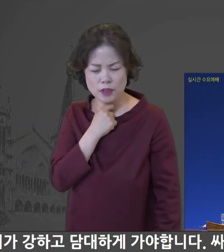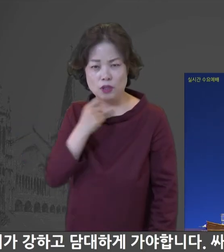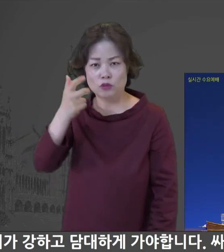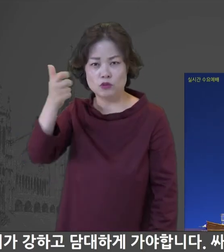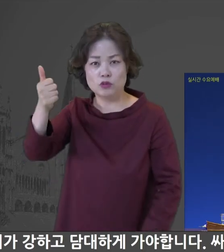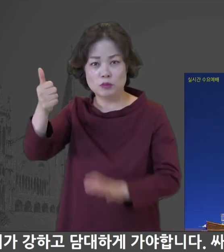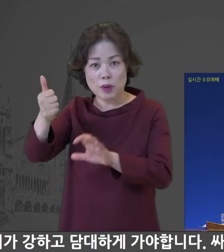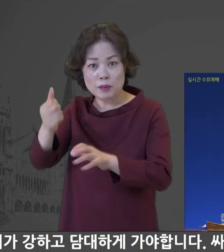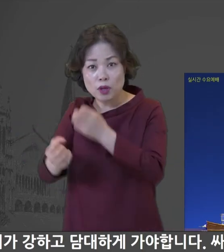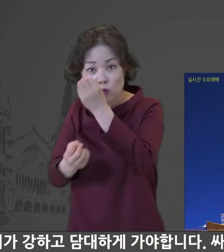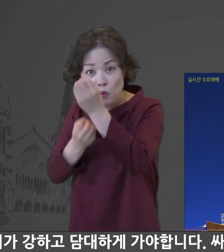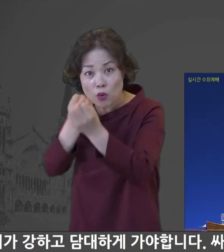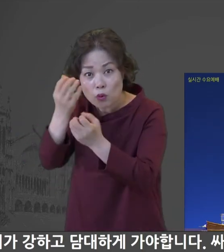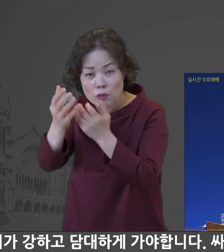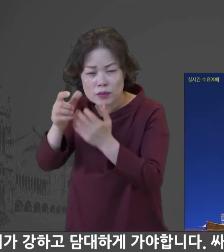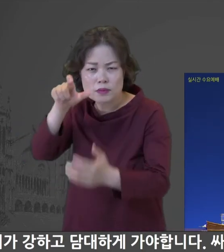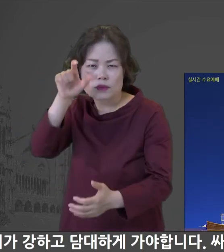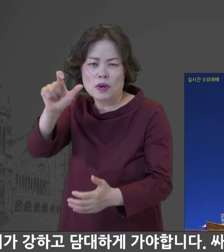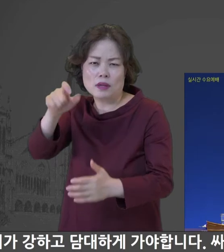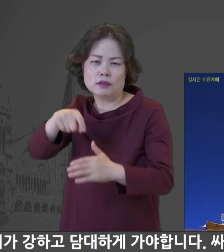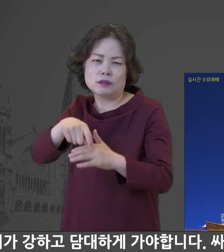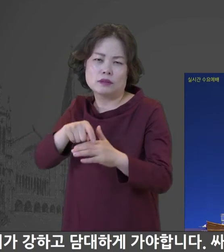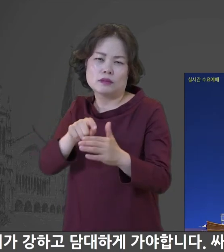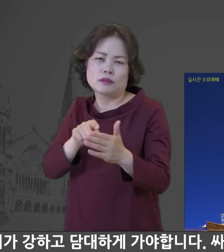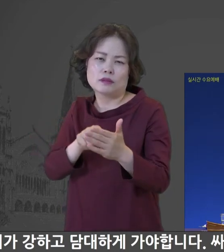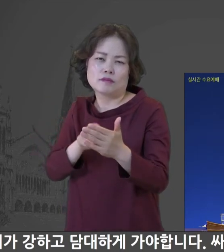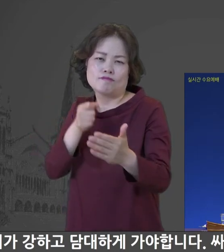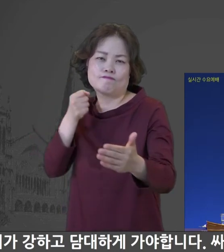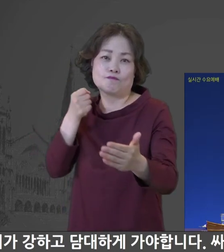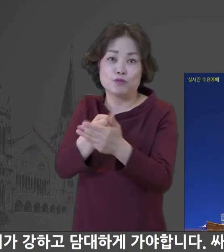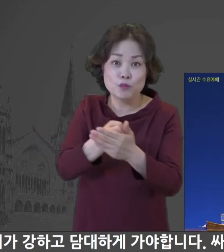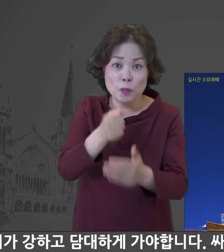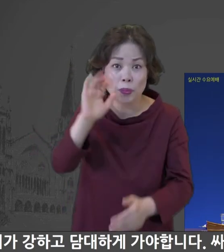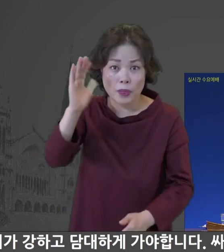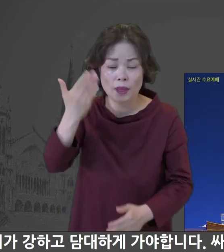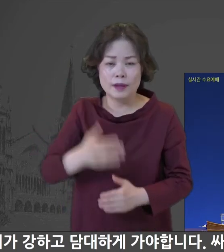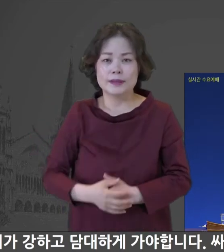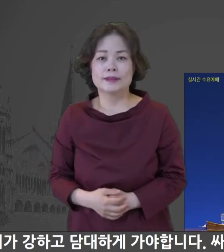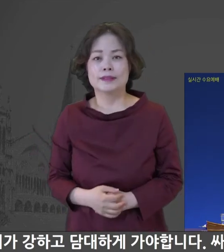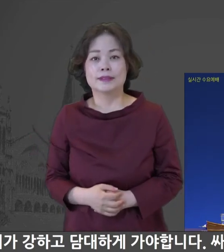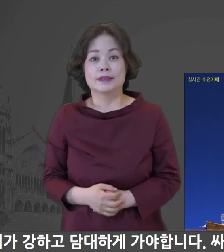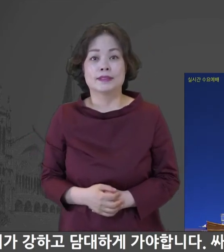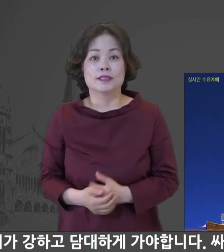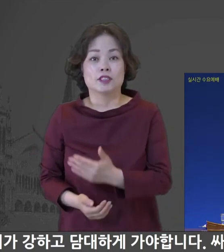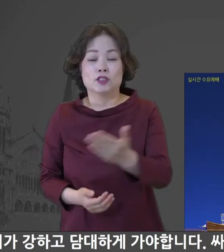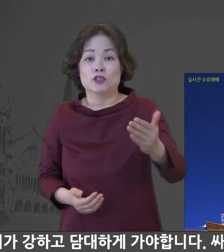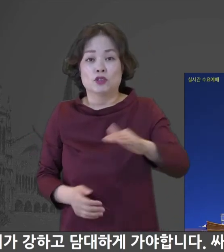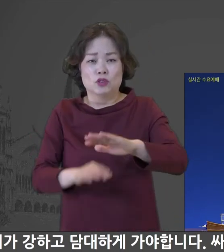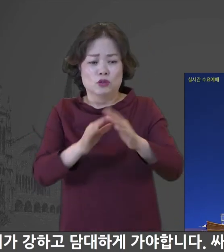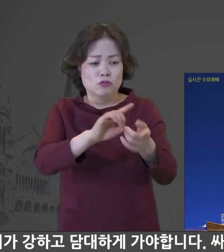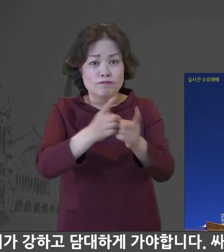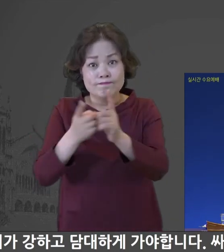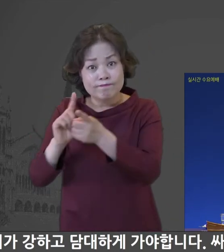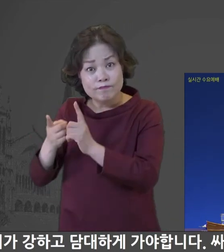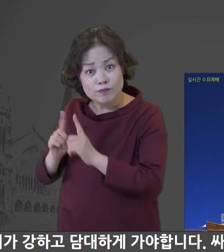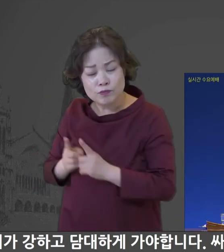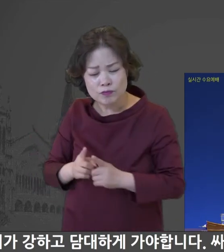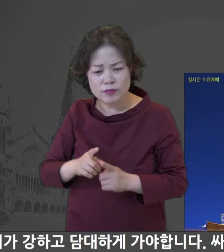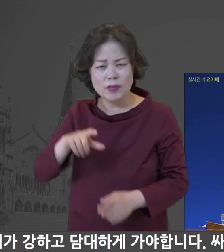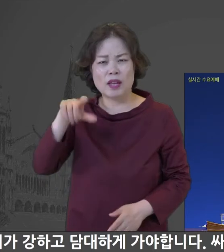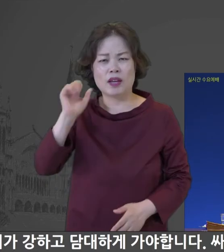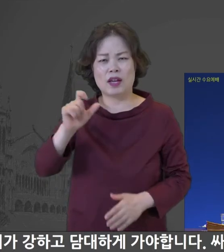앞에 고백하며 강하고 담대하게 나아가는 것입니다. 여러분, 우리 모두 서로